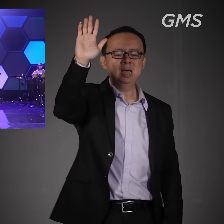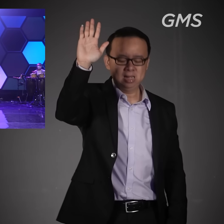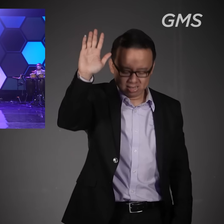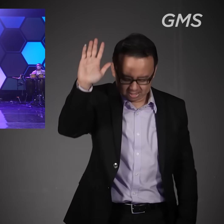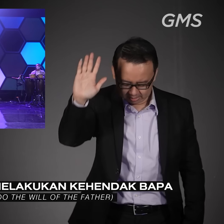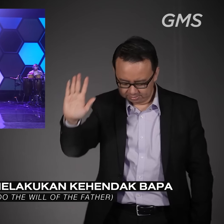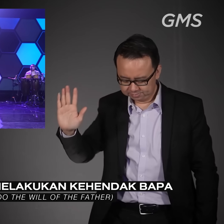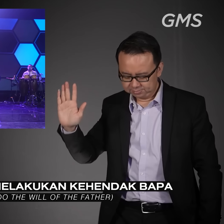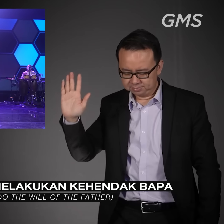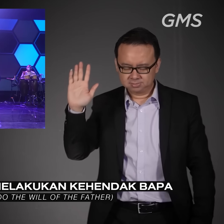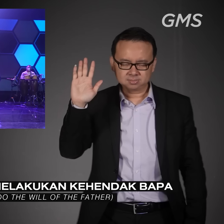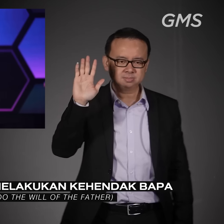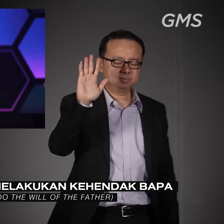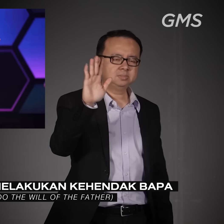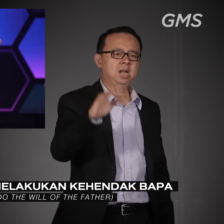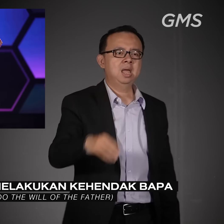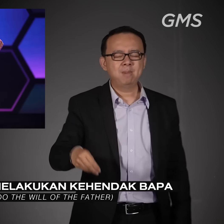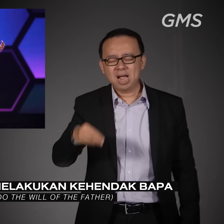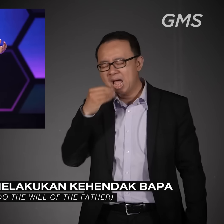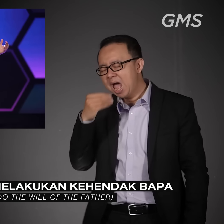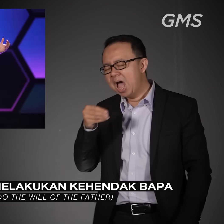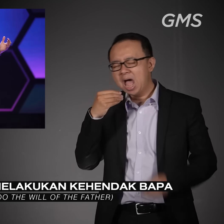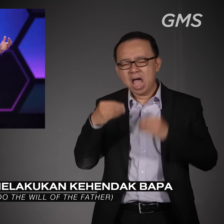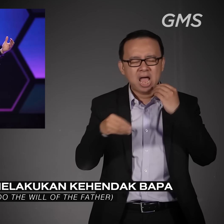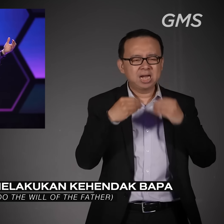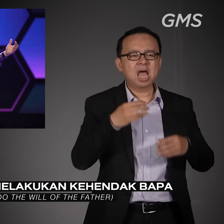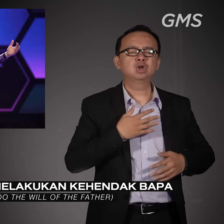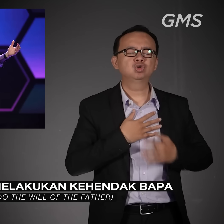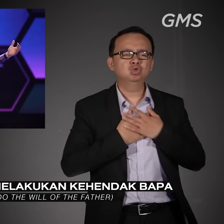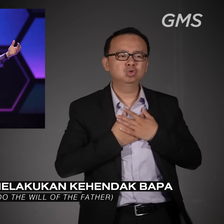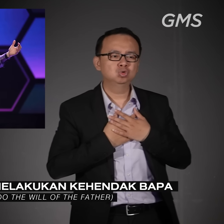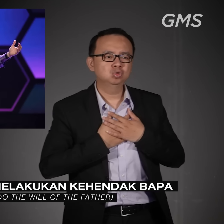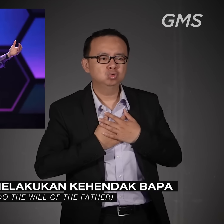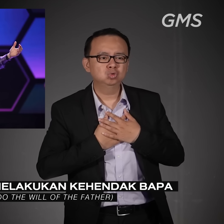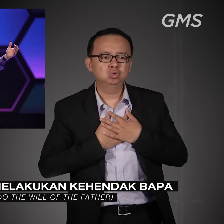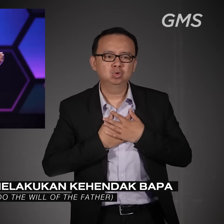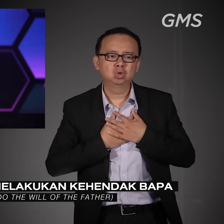Makananku ialah melakukan kehendak Bapa. Makananku